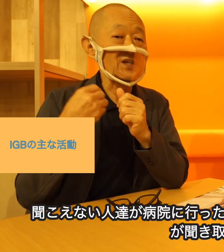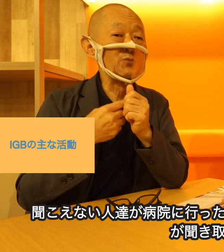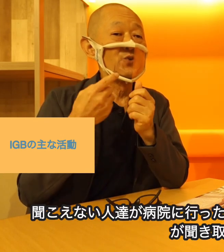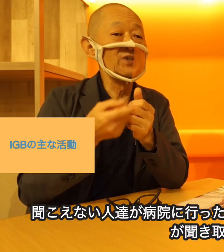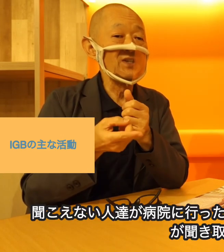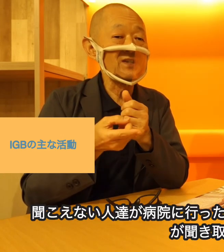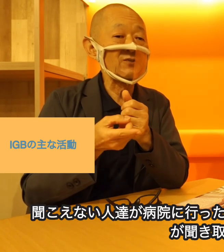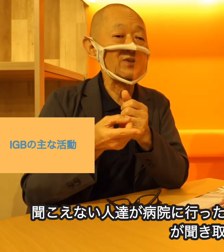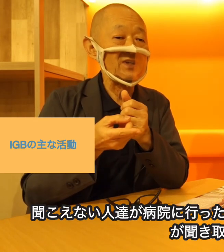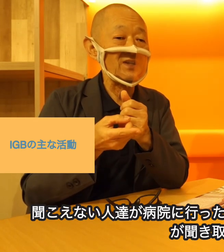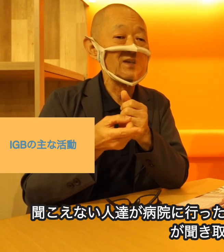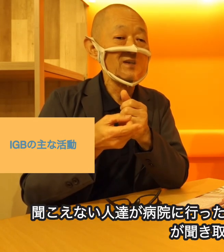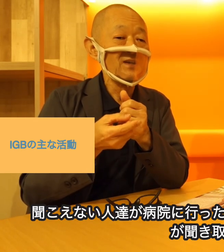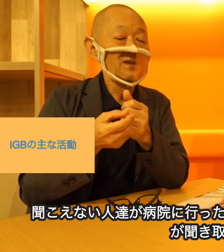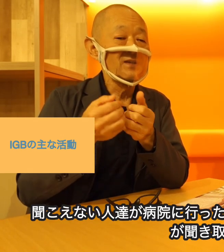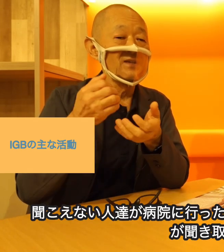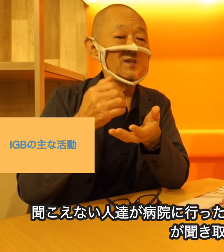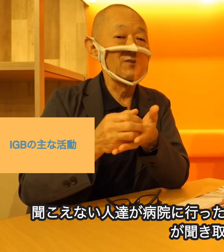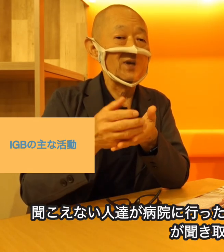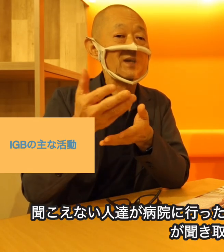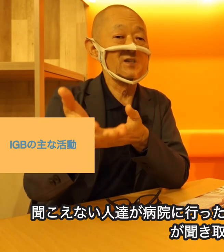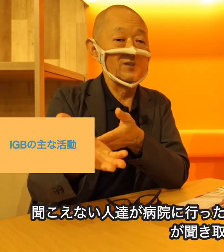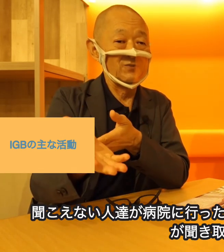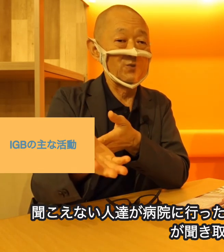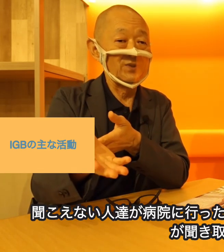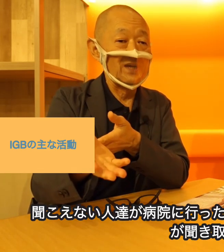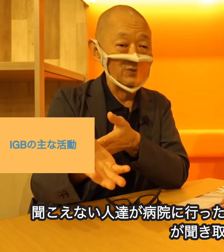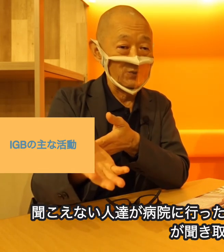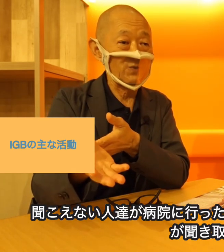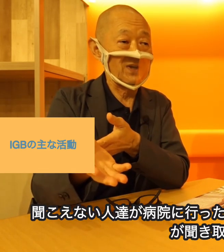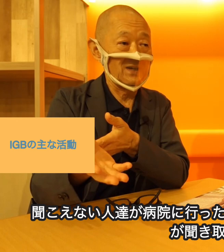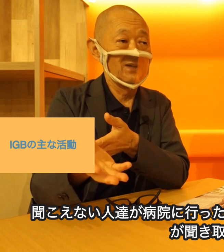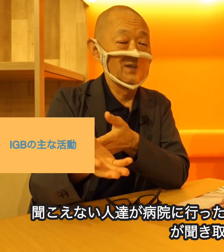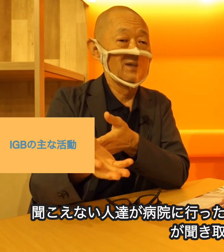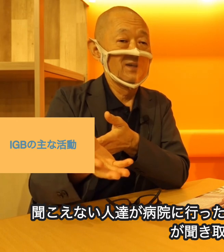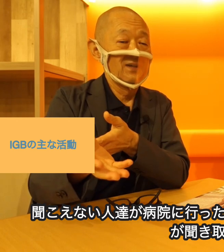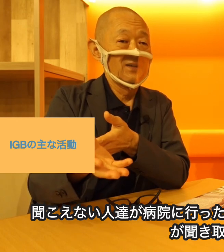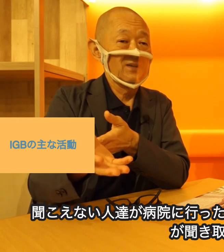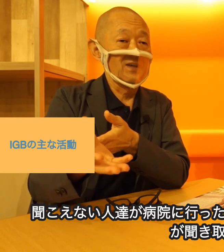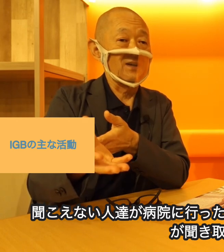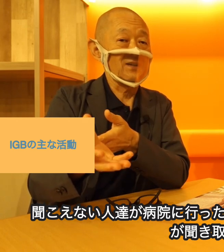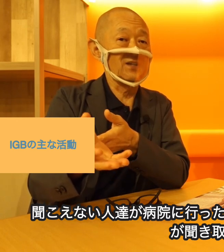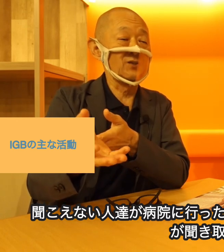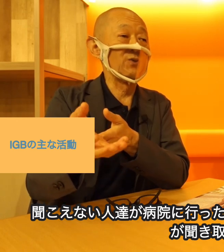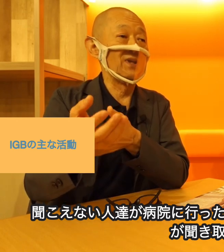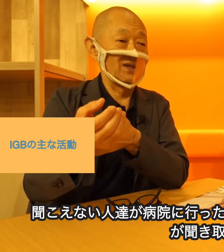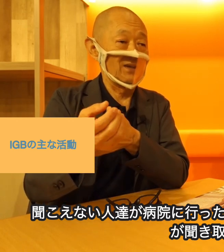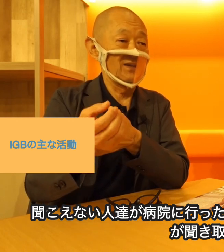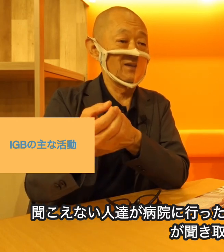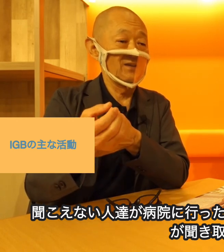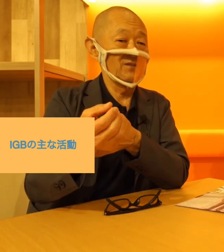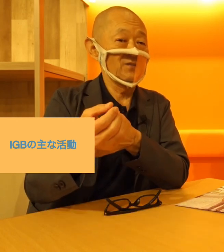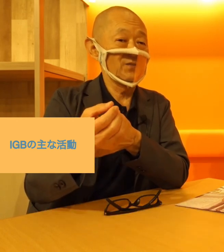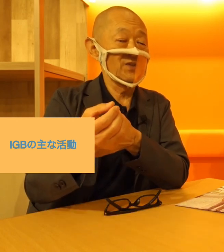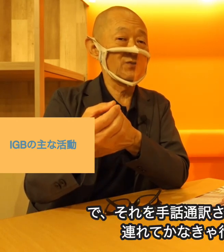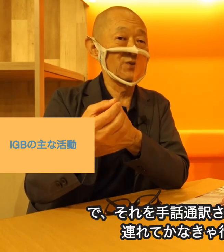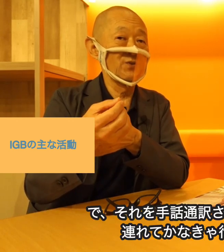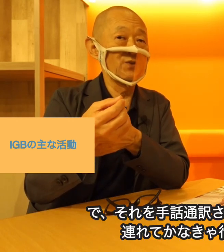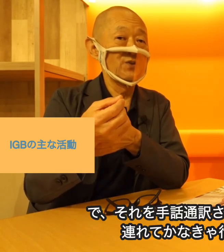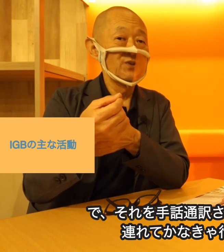病院に行った時に先生の話してる内容とかが聞き取れない、でそれを